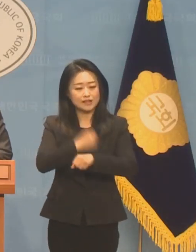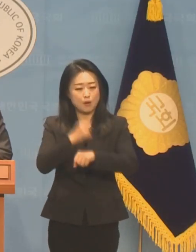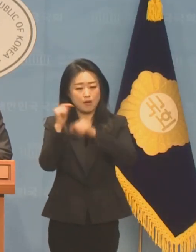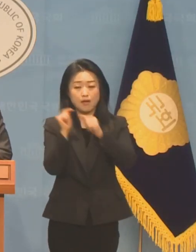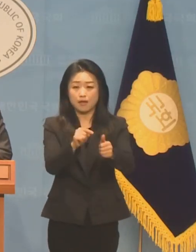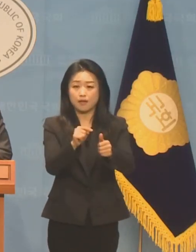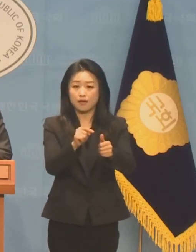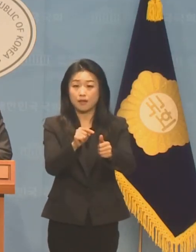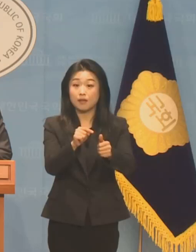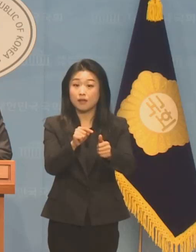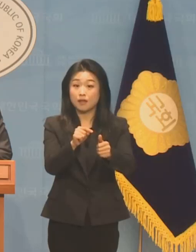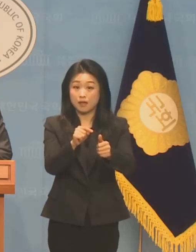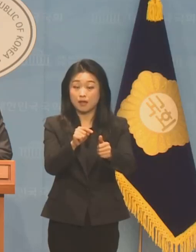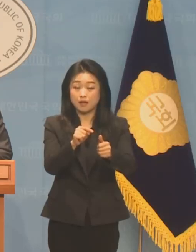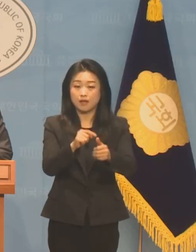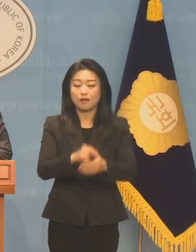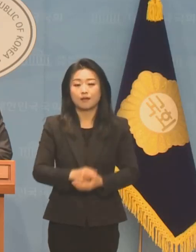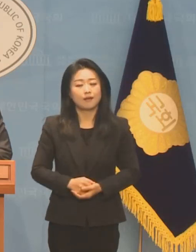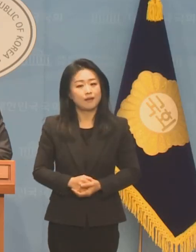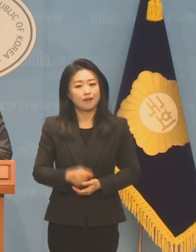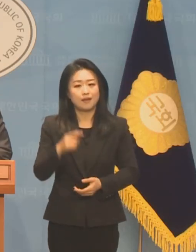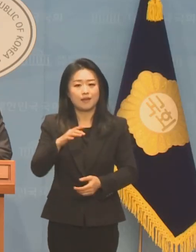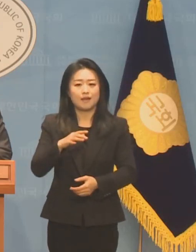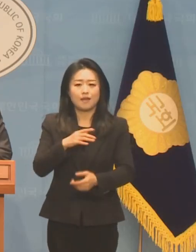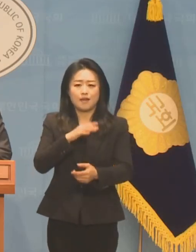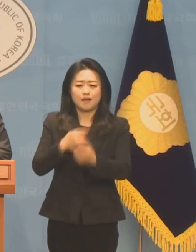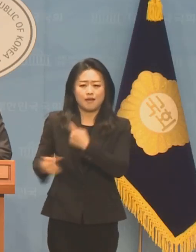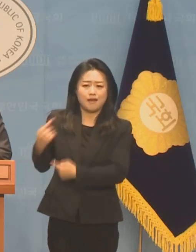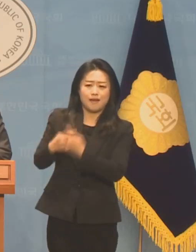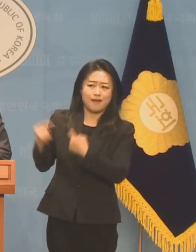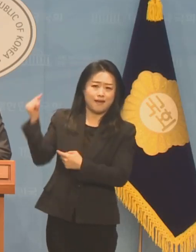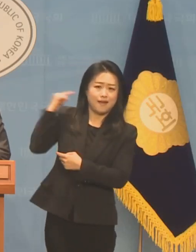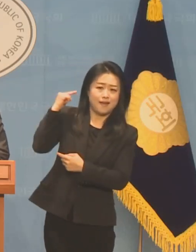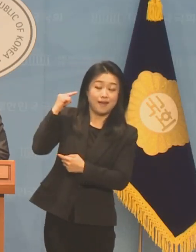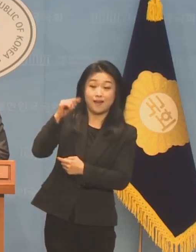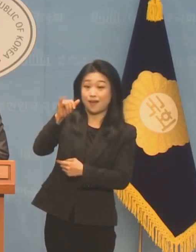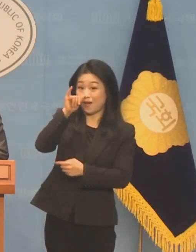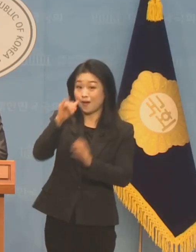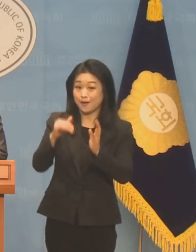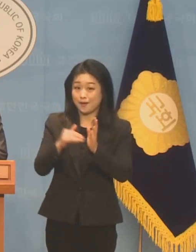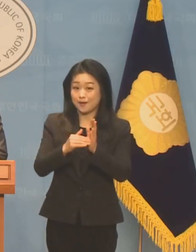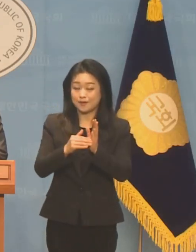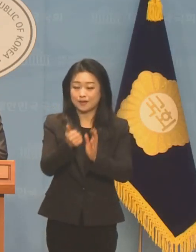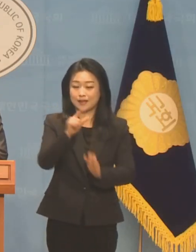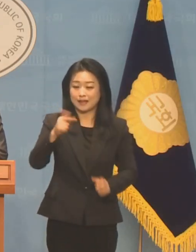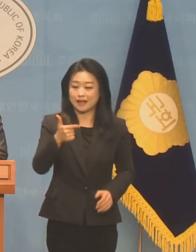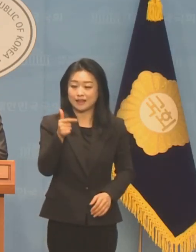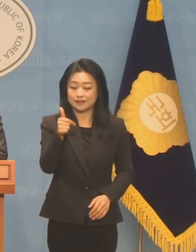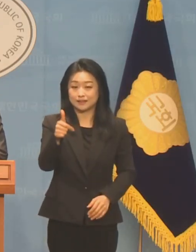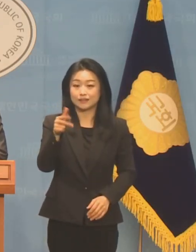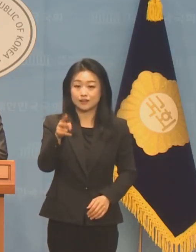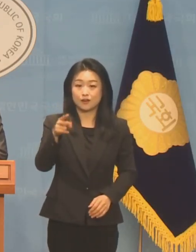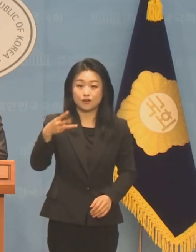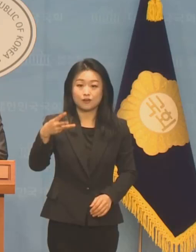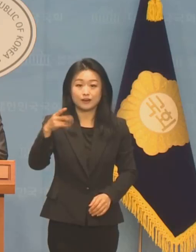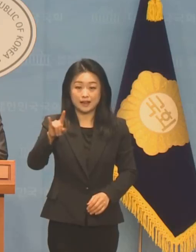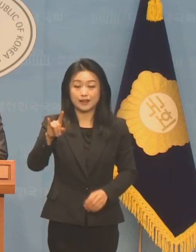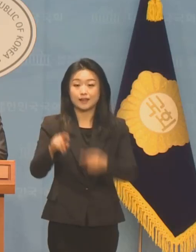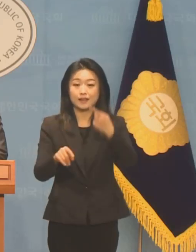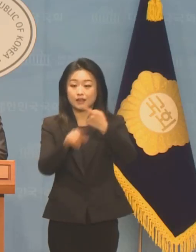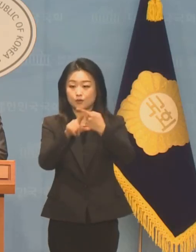계속 이어지고 있다는 것입니다. 한겨레신문 보도에 따르면 윤석열 대통령은 지난 1월 11일